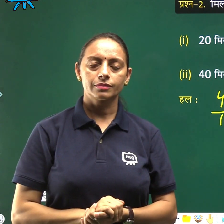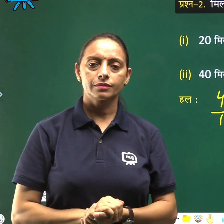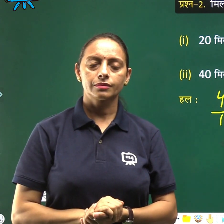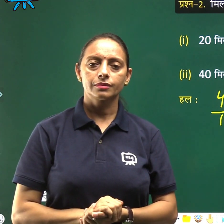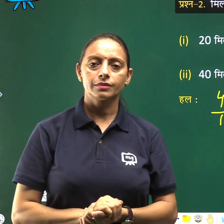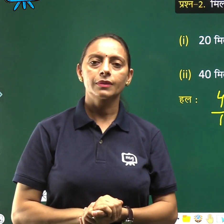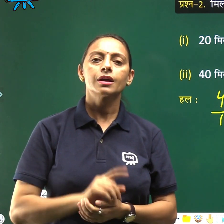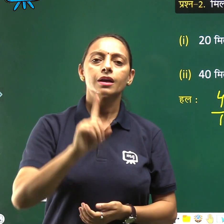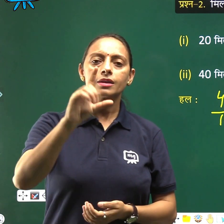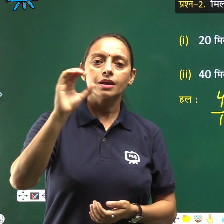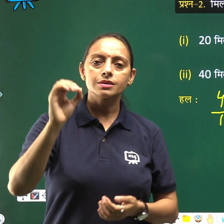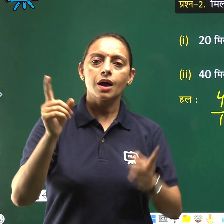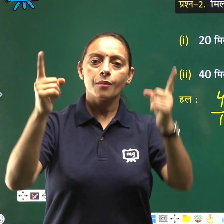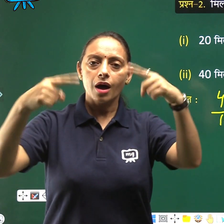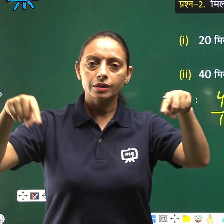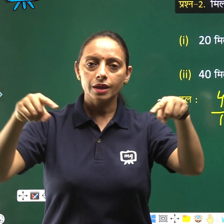10 का भाग देंगे,